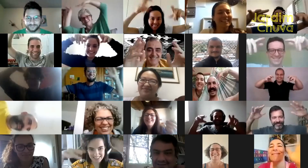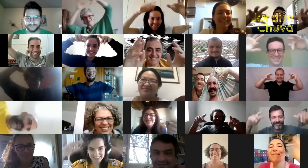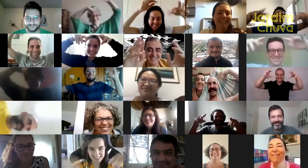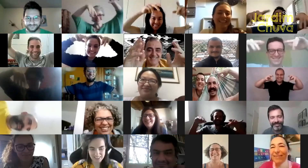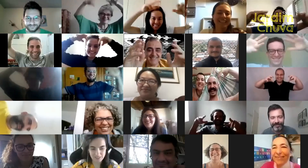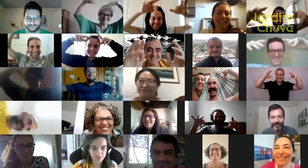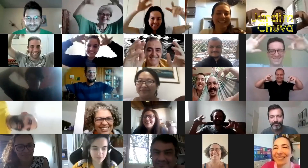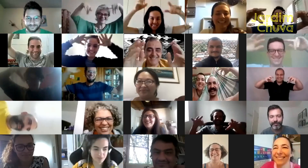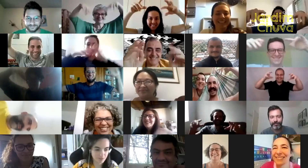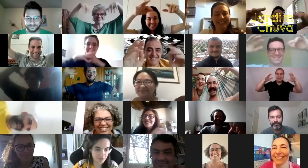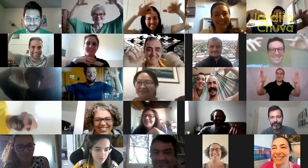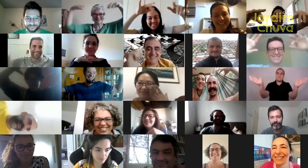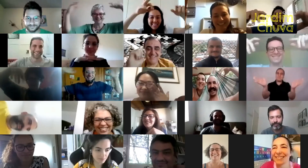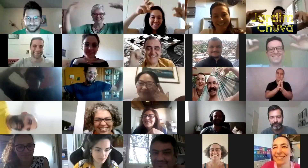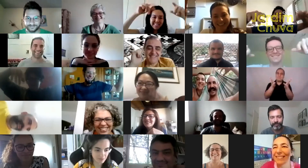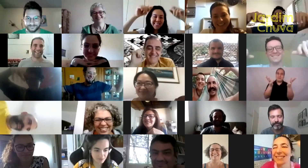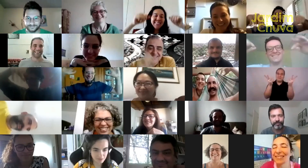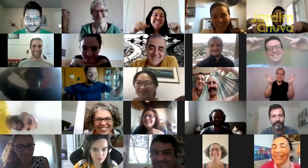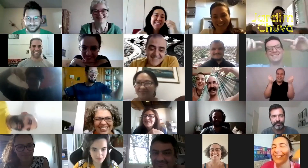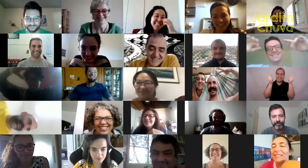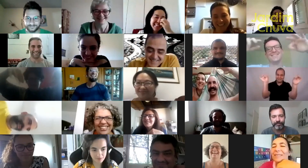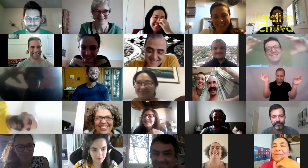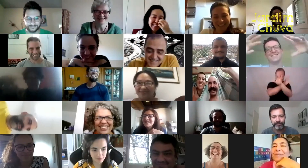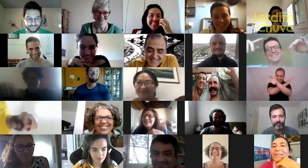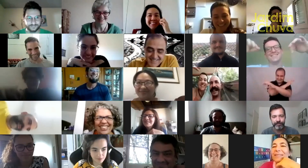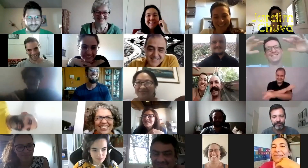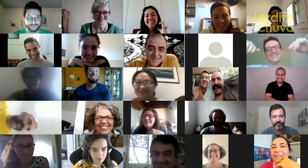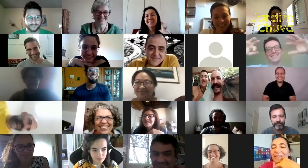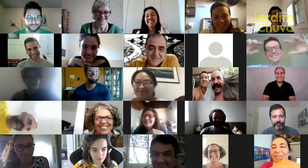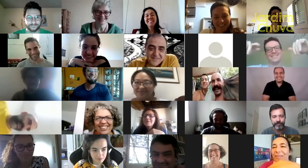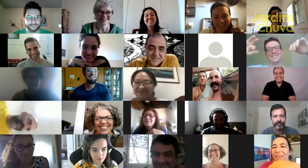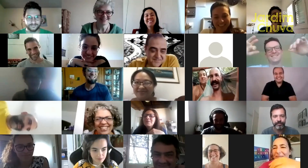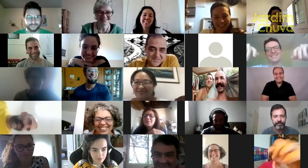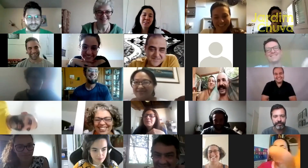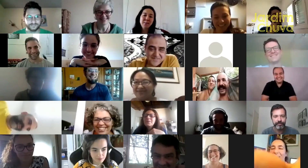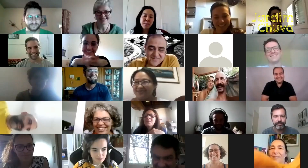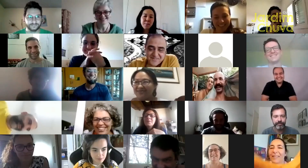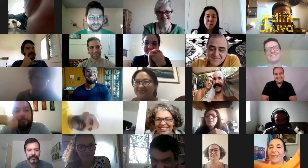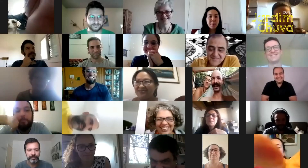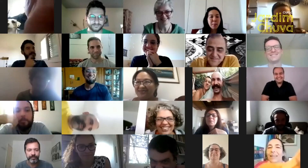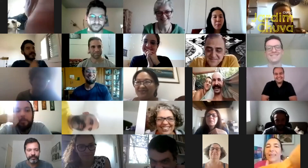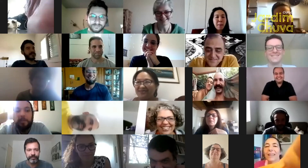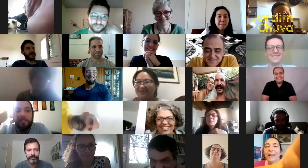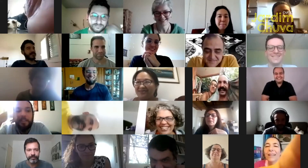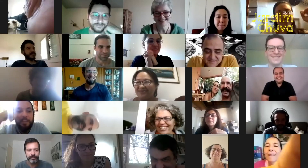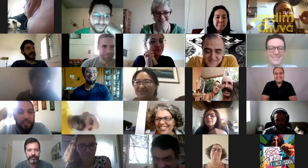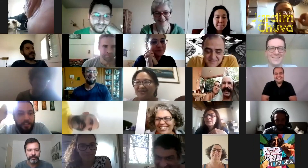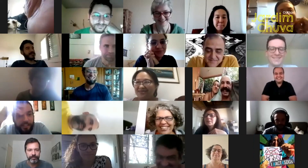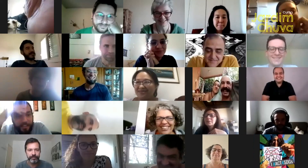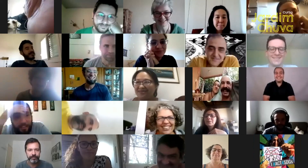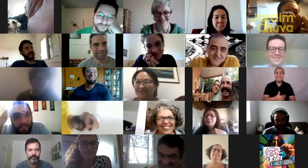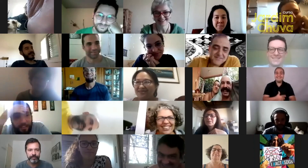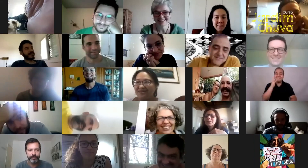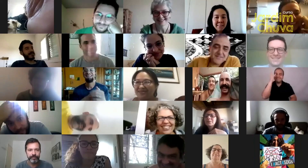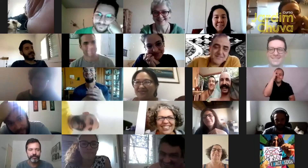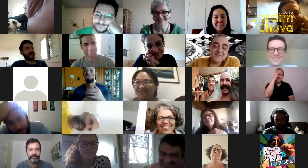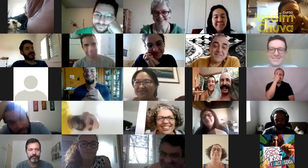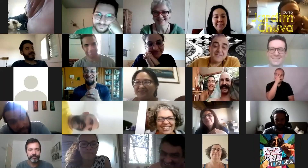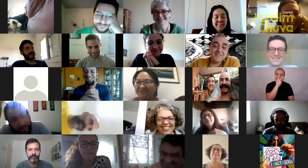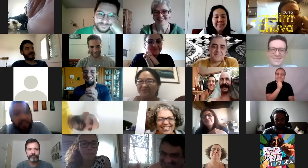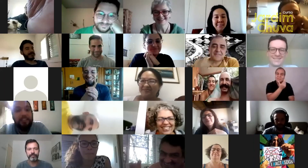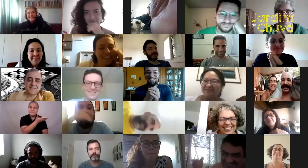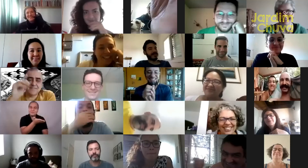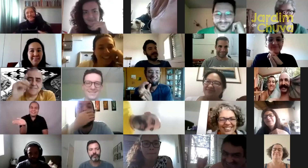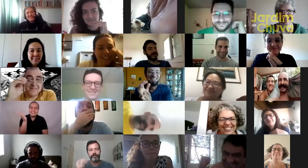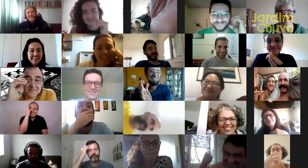Ah, maravilha, agora captei. E a outra? Que lindos que vocês ficaram,